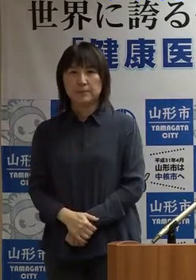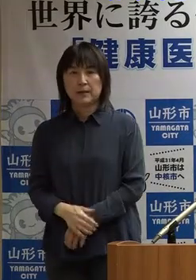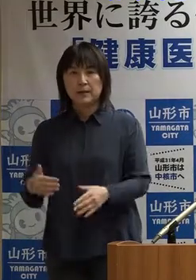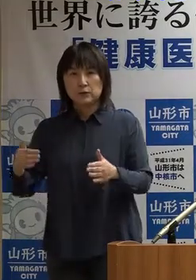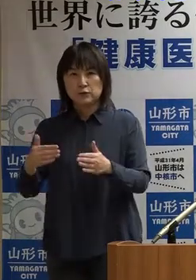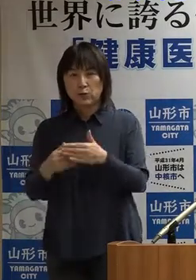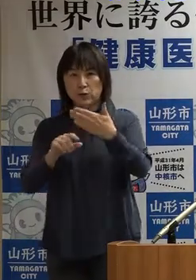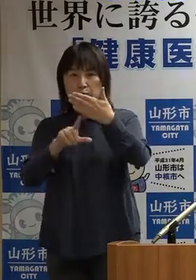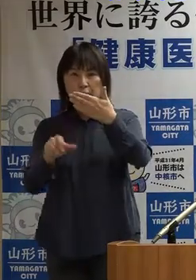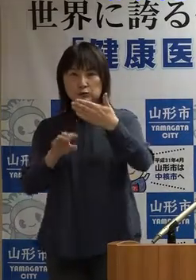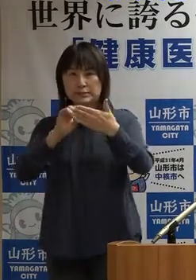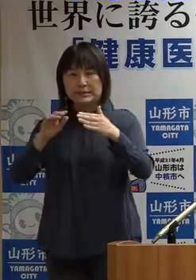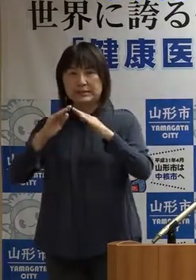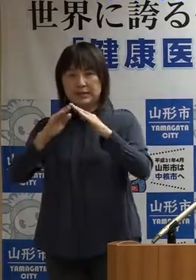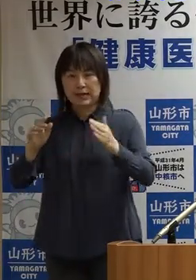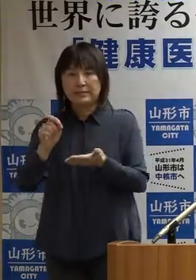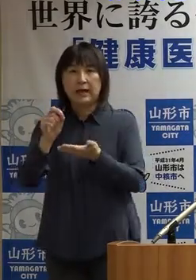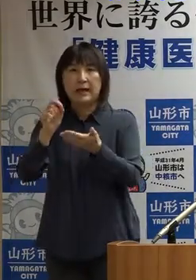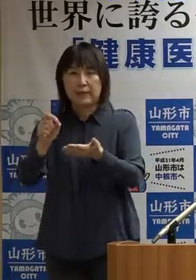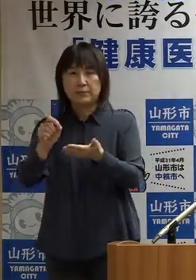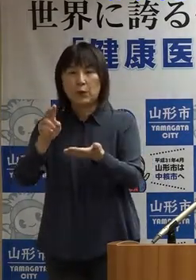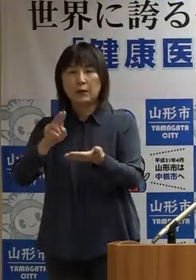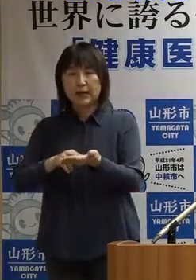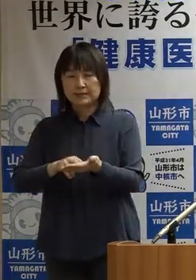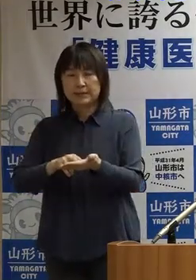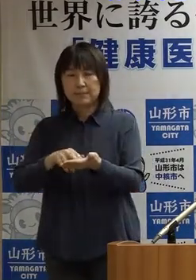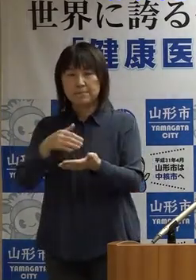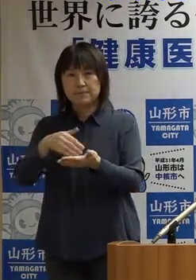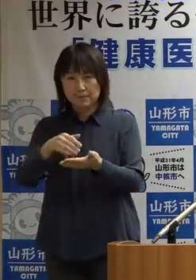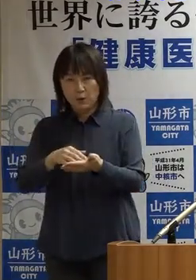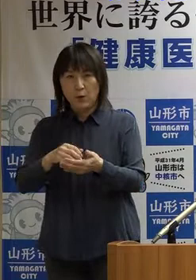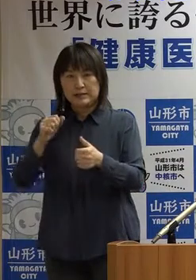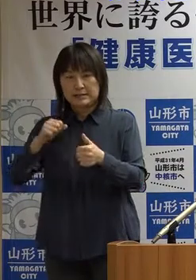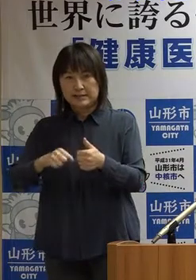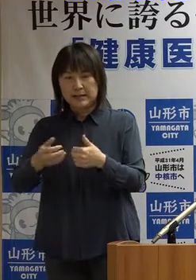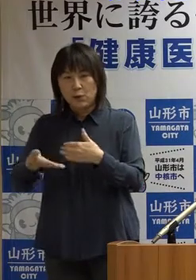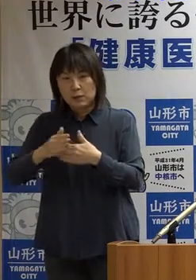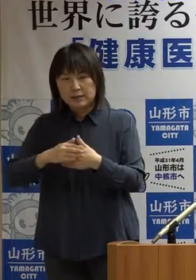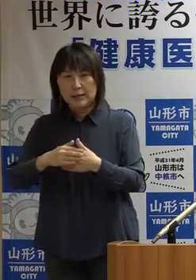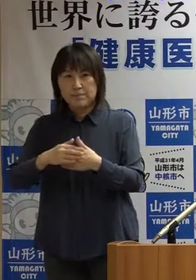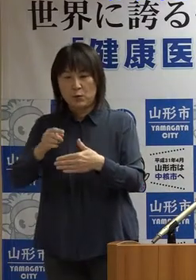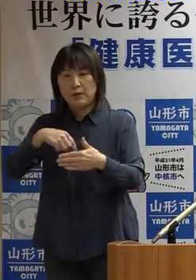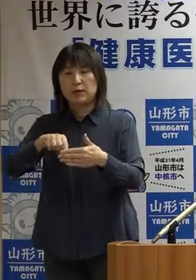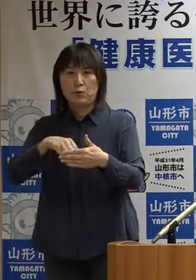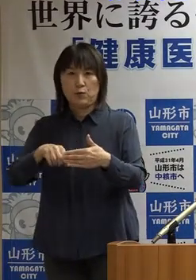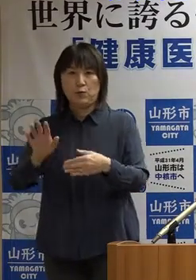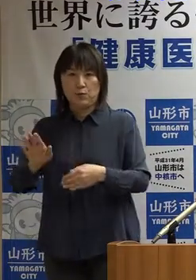上が9月議会に提案いたします決算認定及び補正予算の概要です。